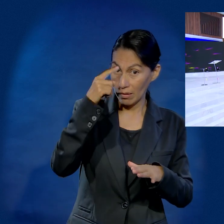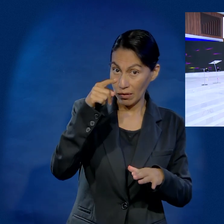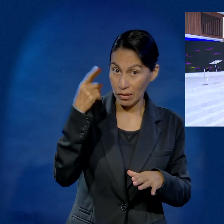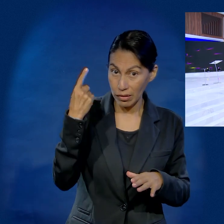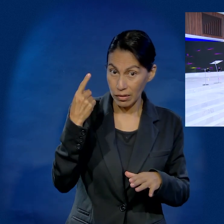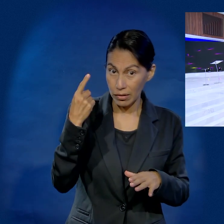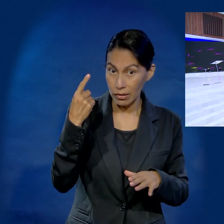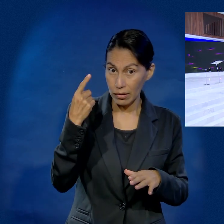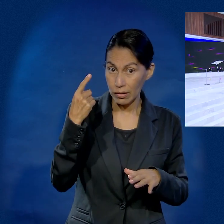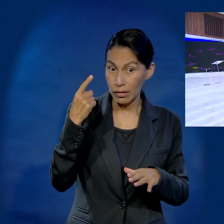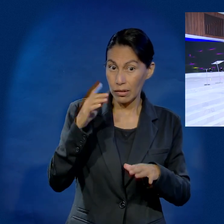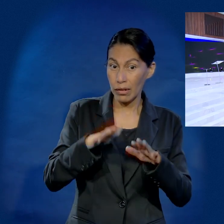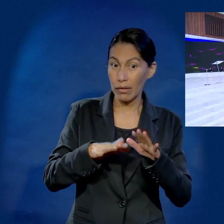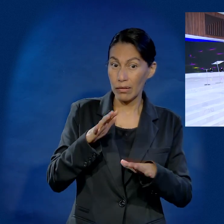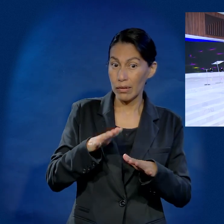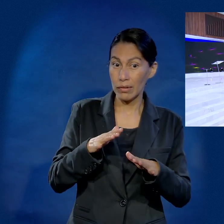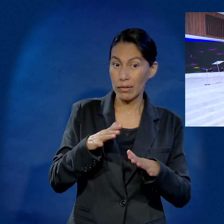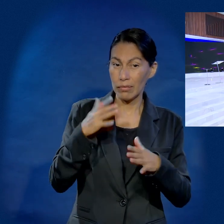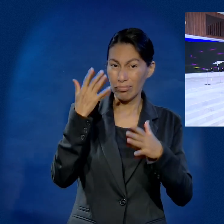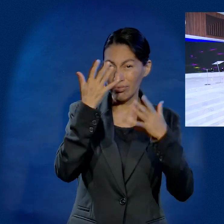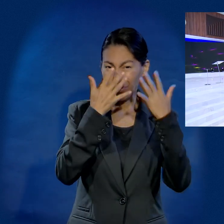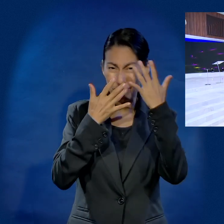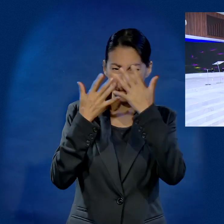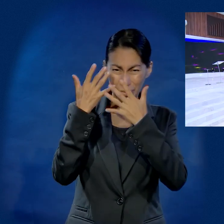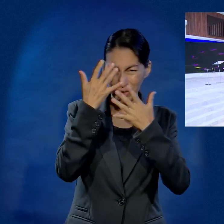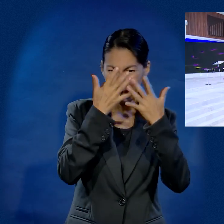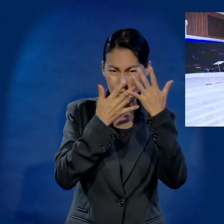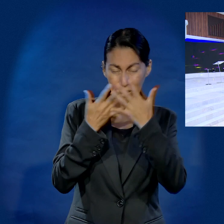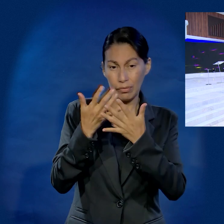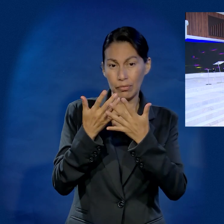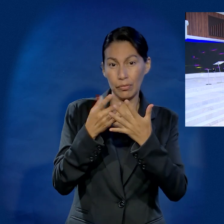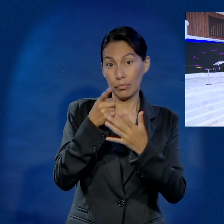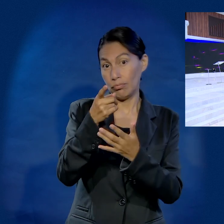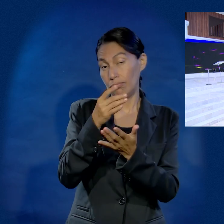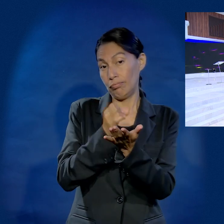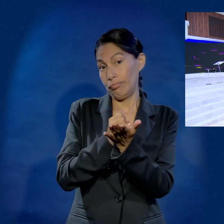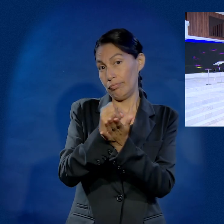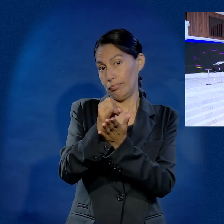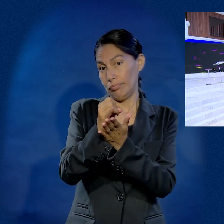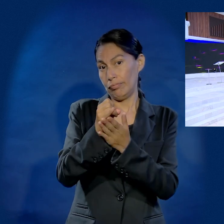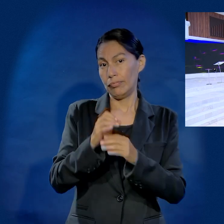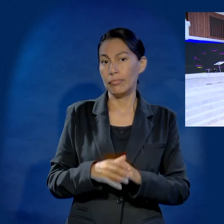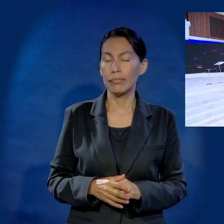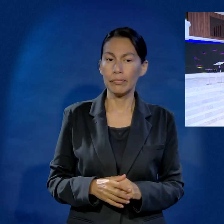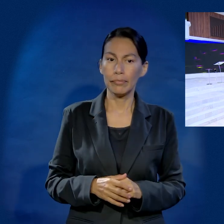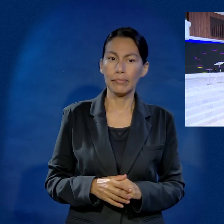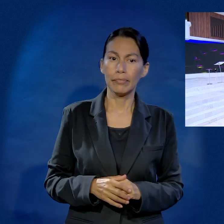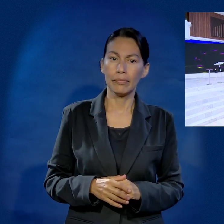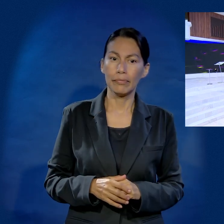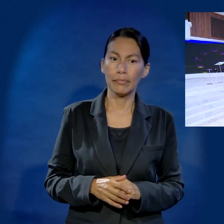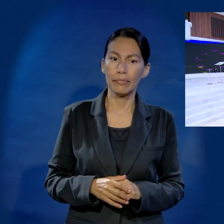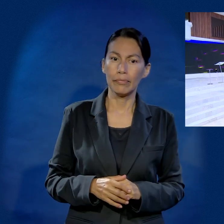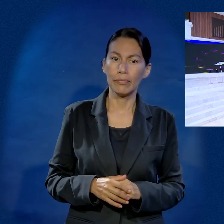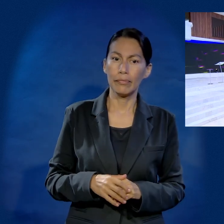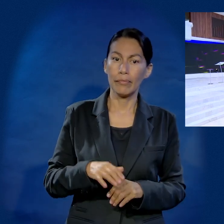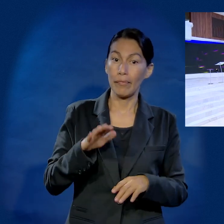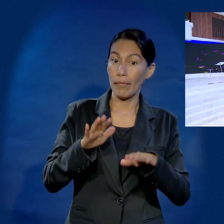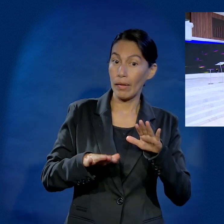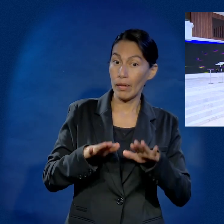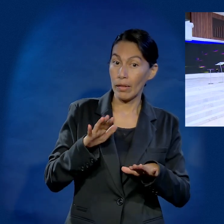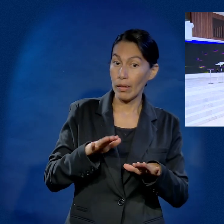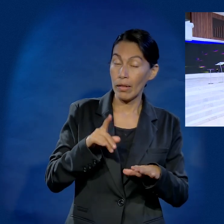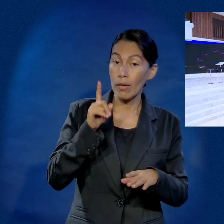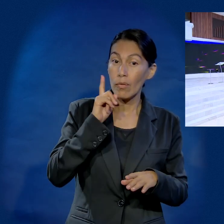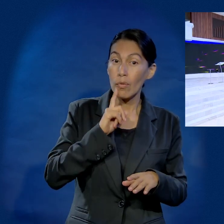fácil, a veces distorsionamos las cosas. Es lo que yo podría decirte, es tu decisión. Pero miren, hay